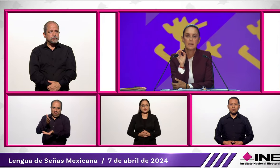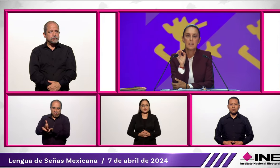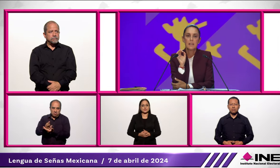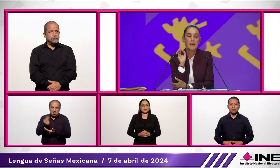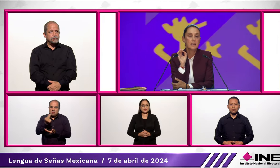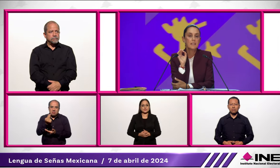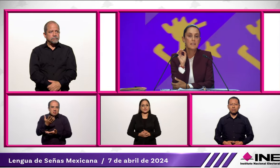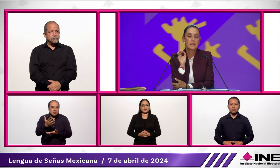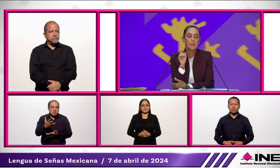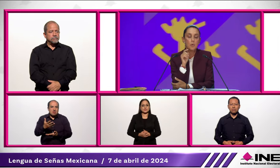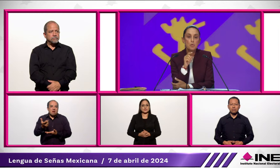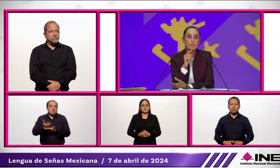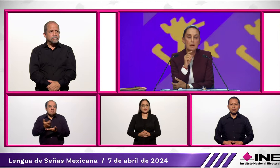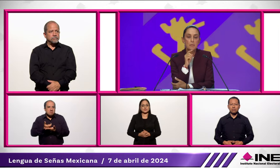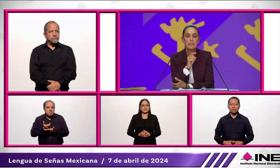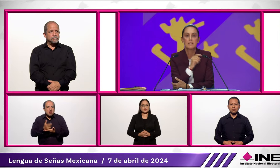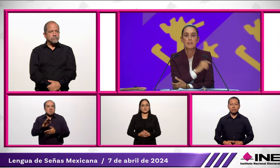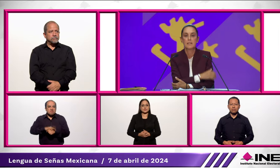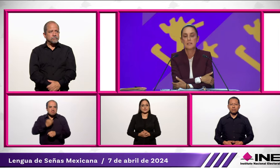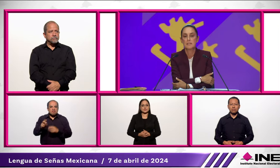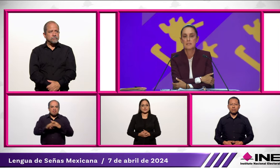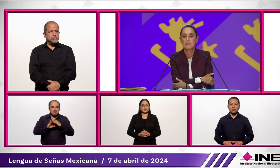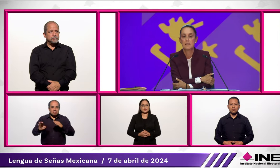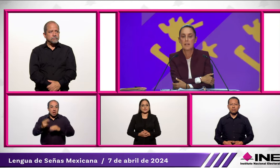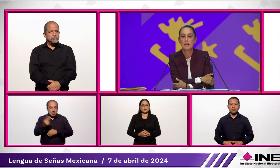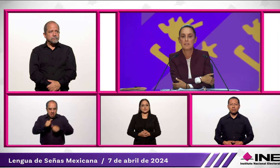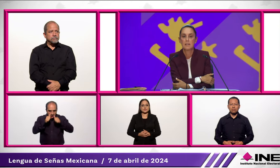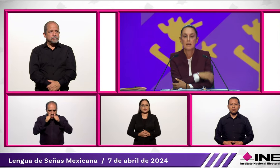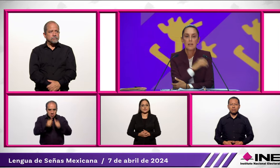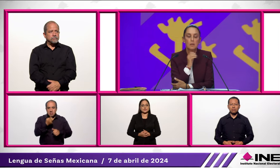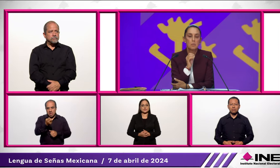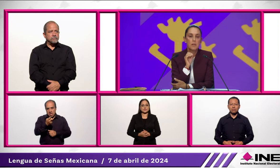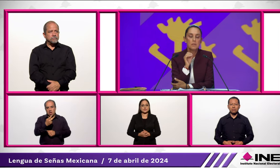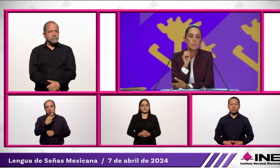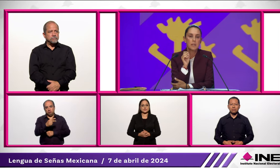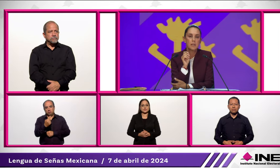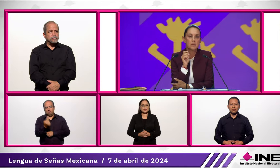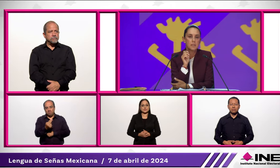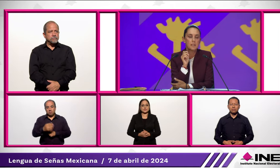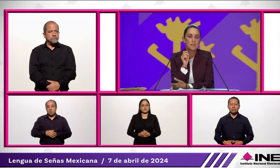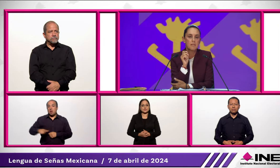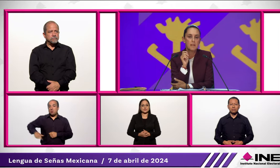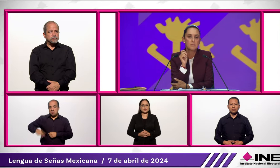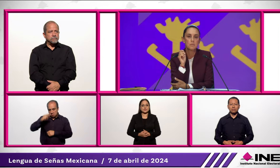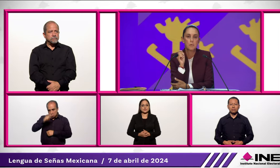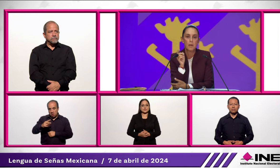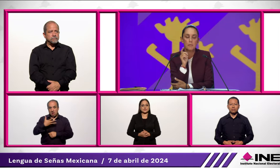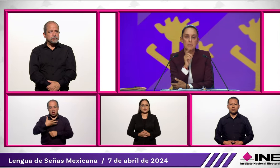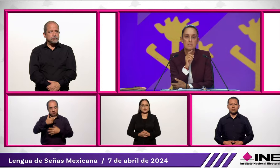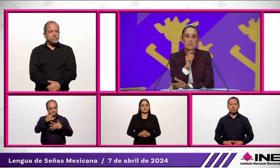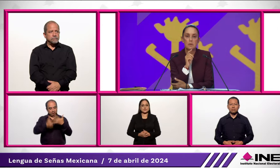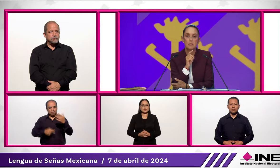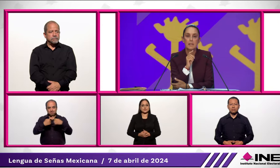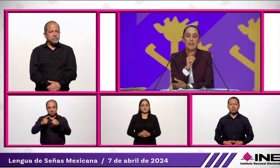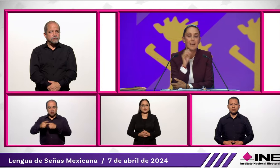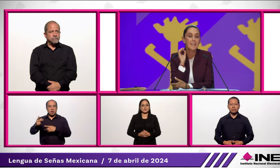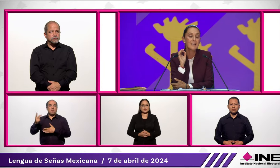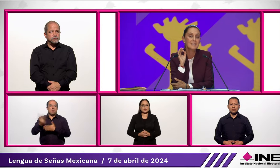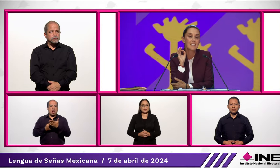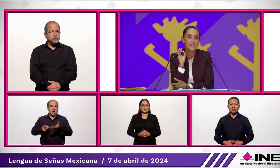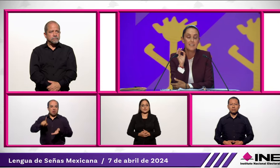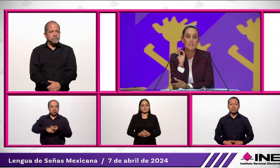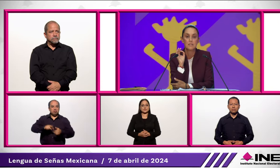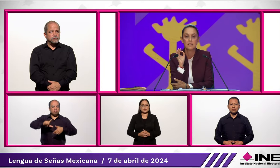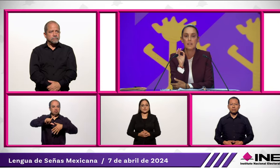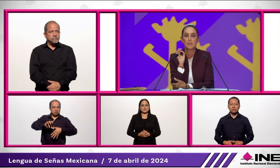necesidad y hay que atender justamente esas necesidades. El gobierno de México tiene diversos programas en Centroamérica y hay